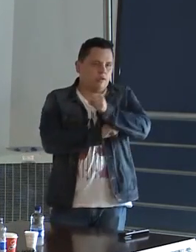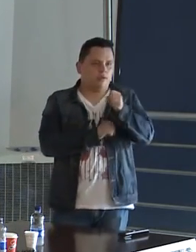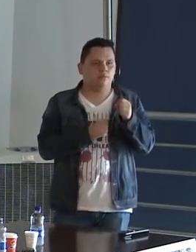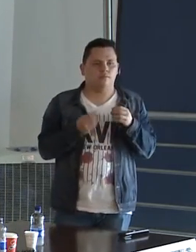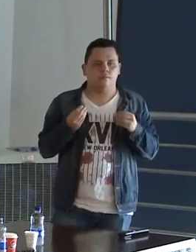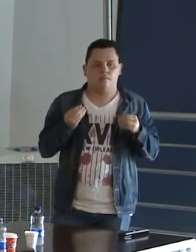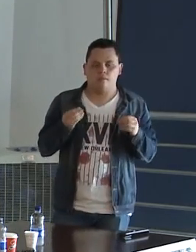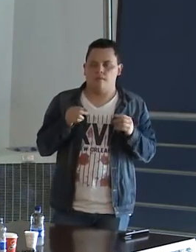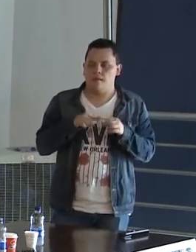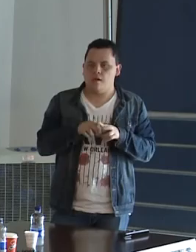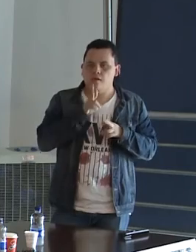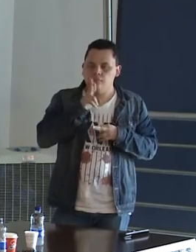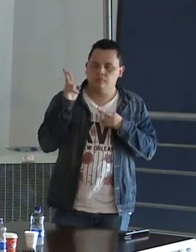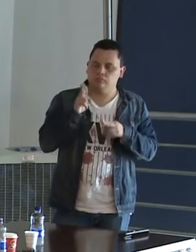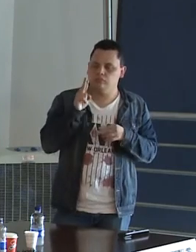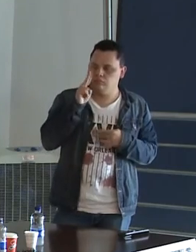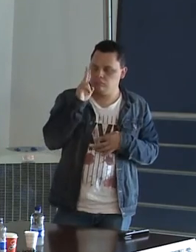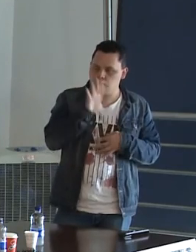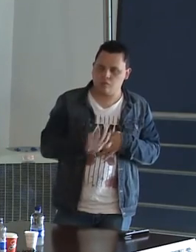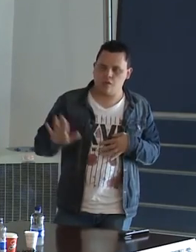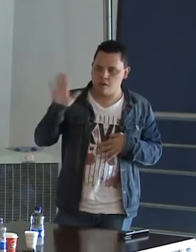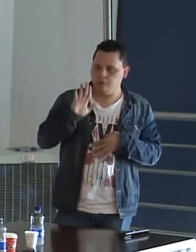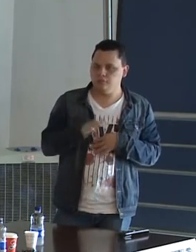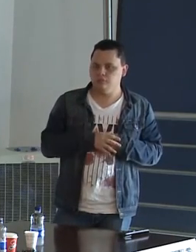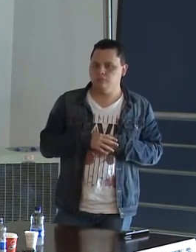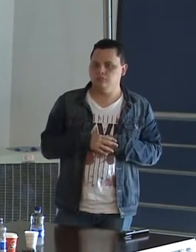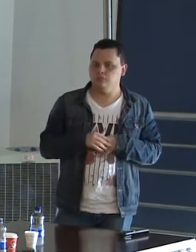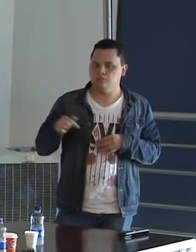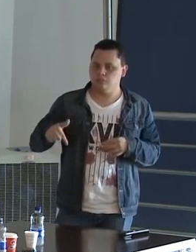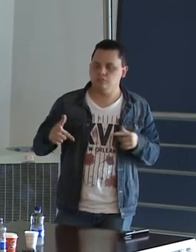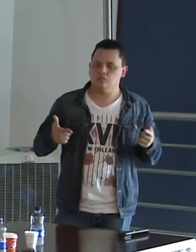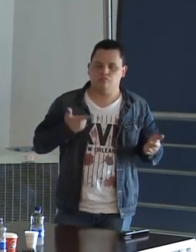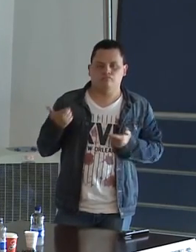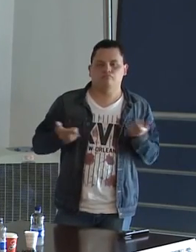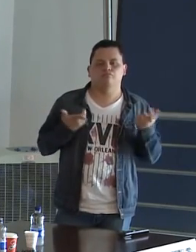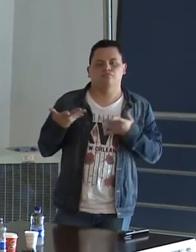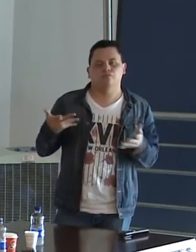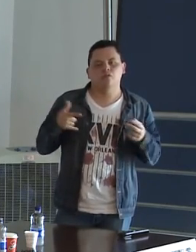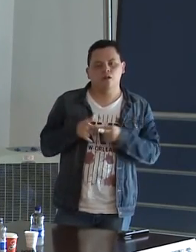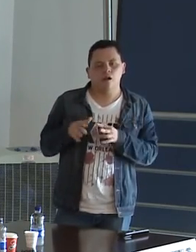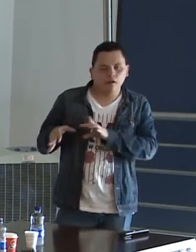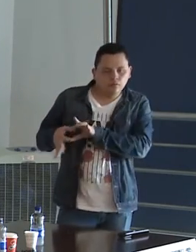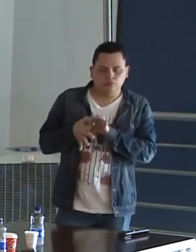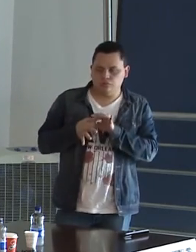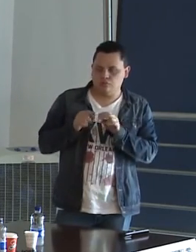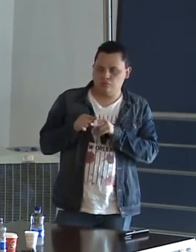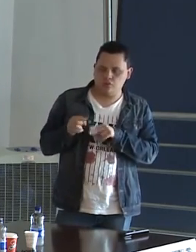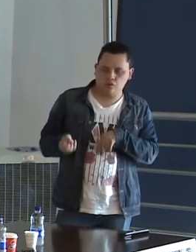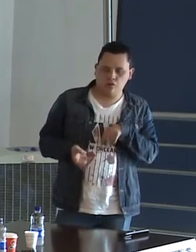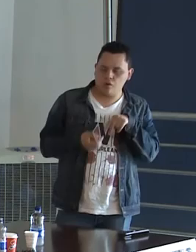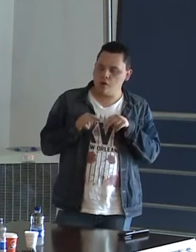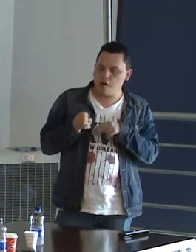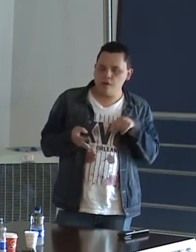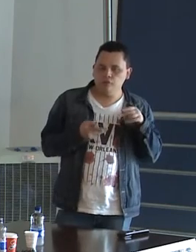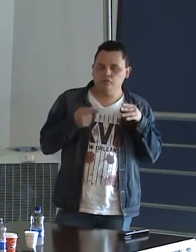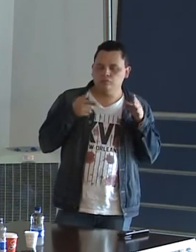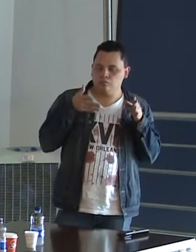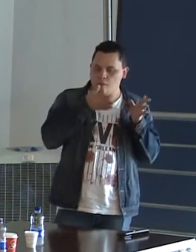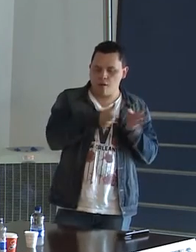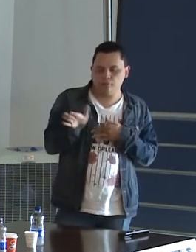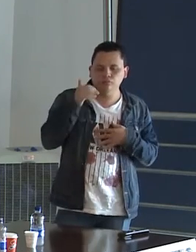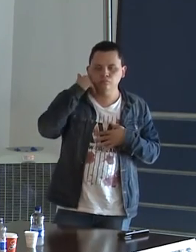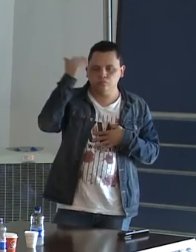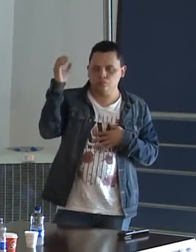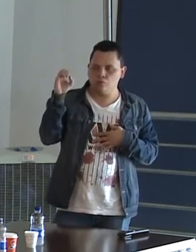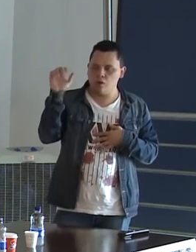potenciamos para dar también respuestas nacionales? Aquí estamos tratando de trabajar lo de la red de educación de adultas y adultos, creo que va